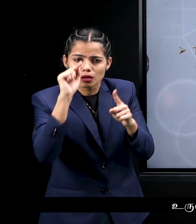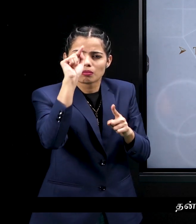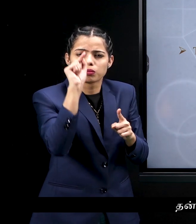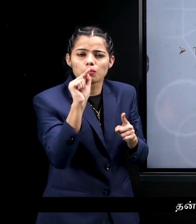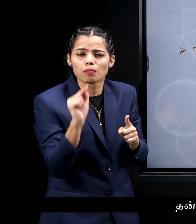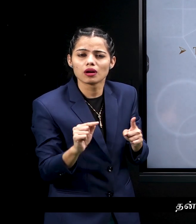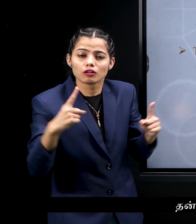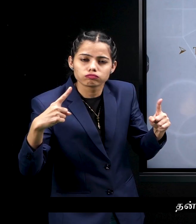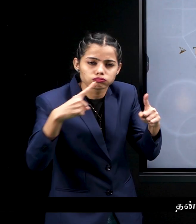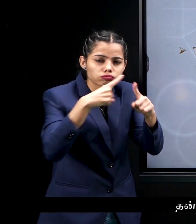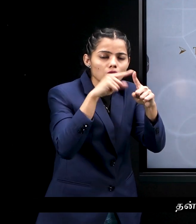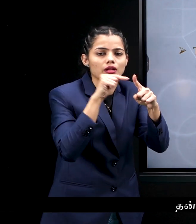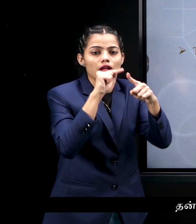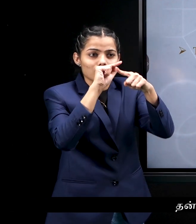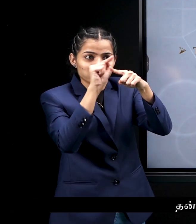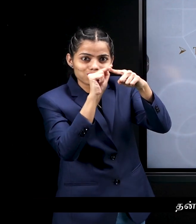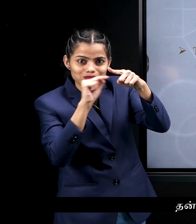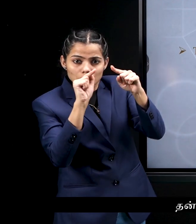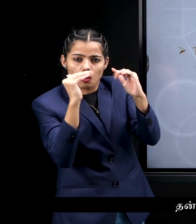தன்மையால் வகைப்படுத்தப்படுகின்றன.